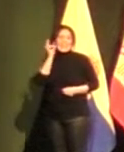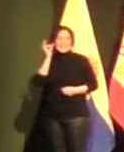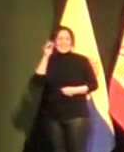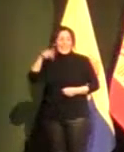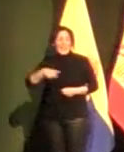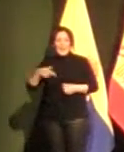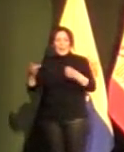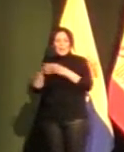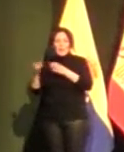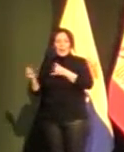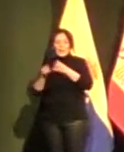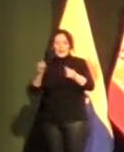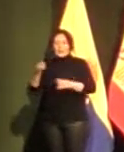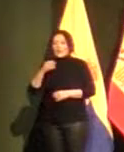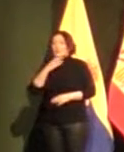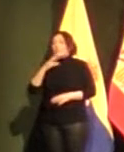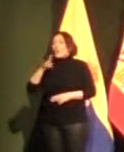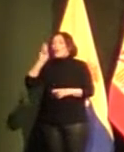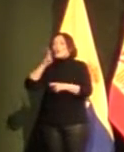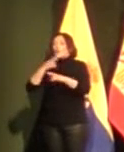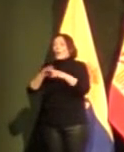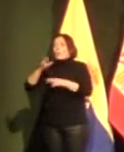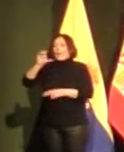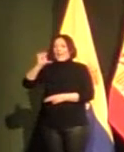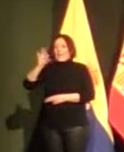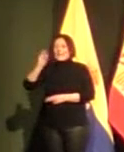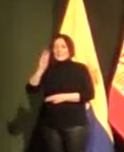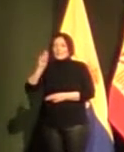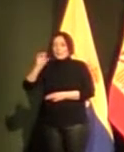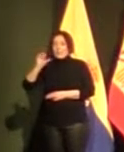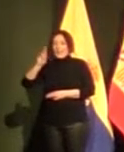Río, Esperanza Caro de la Barrera.